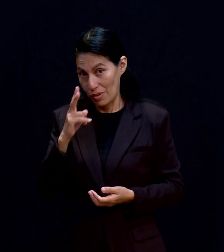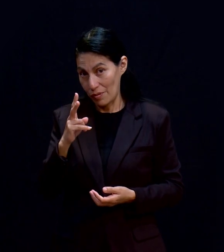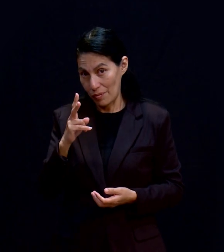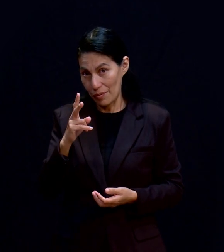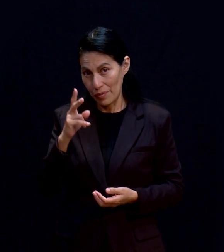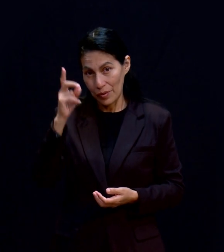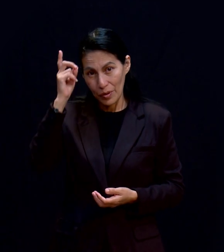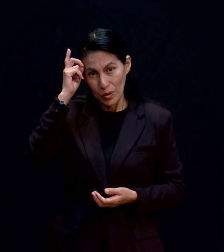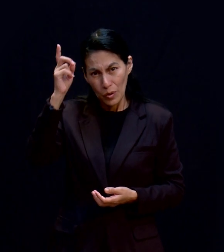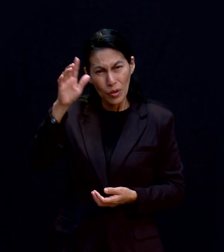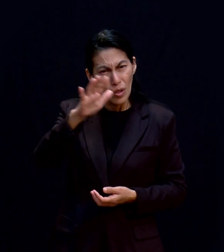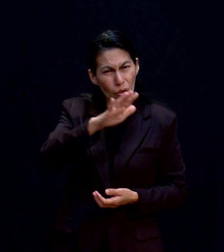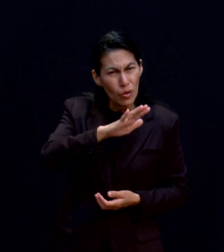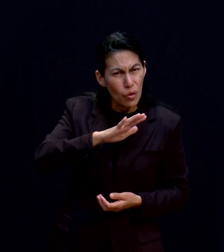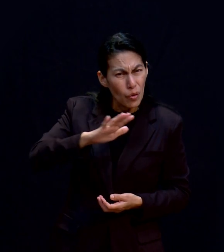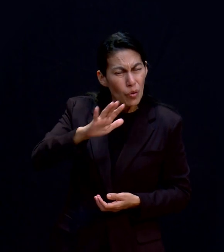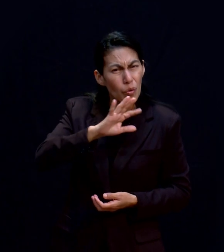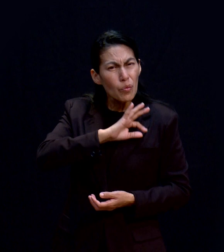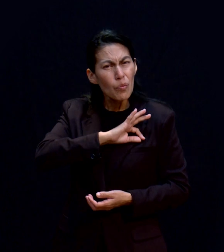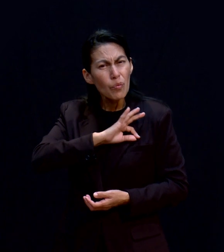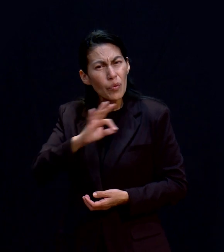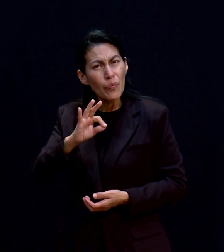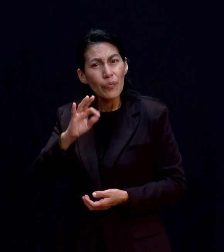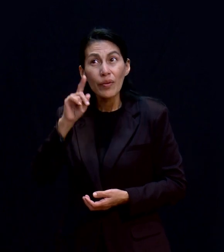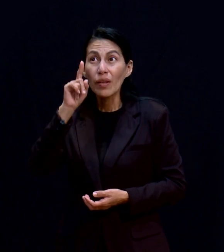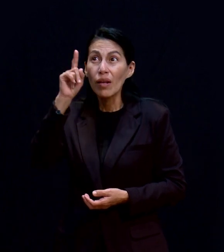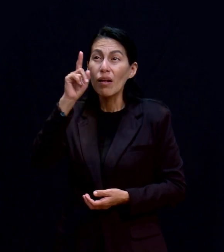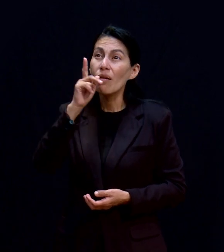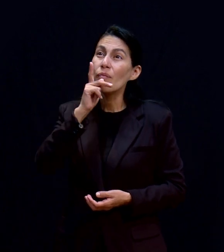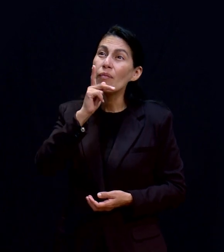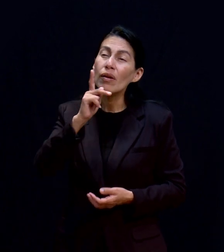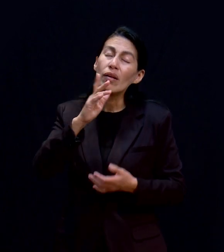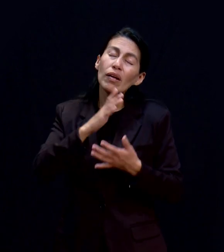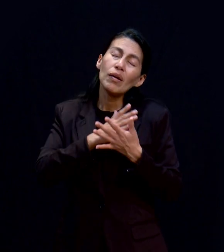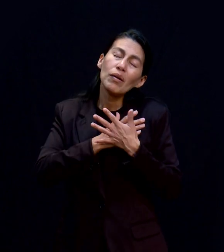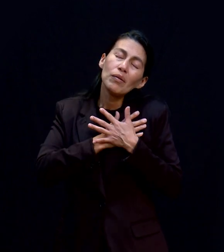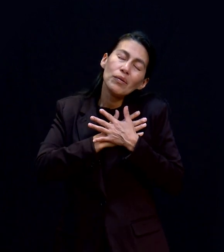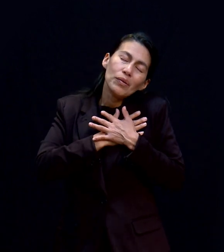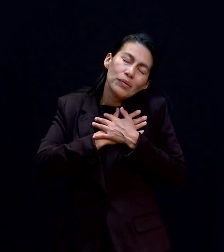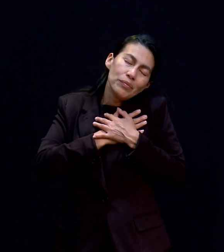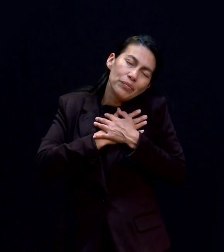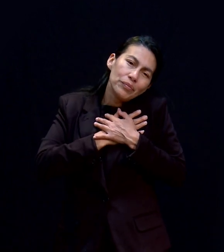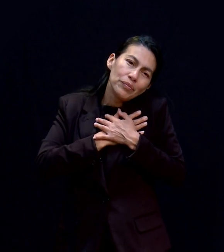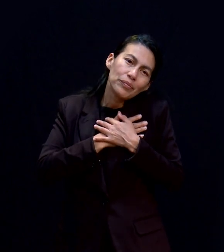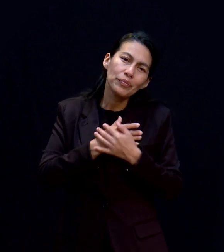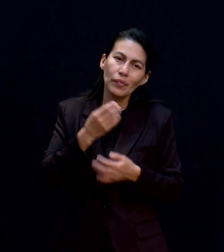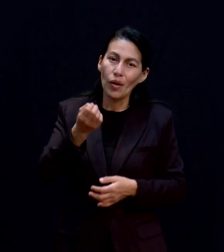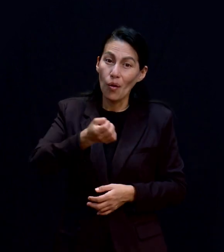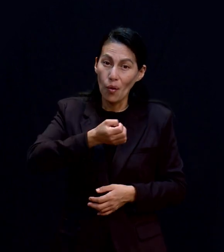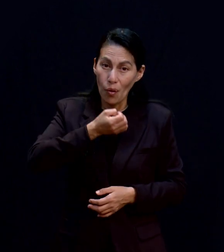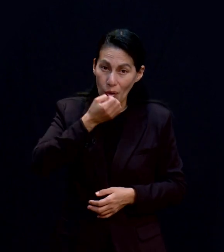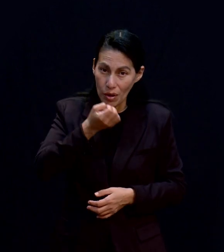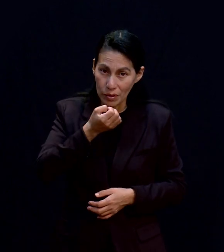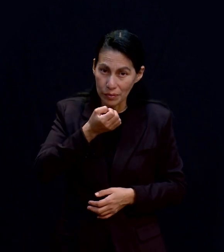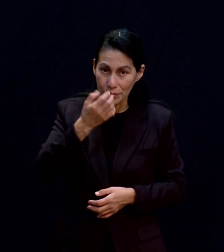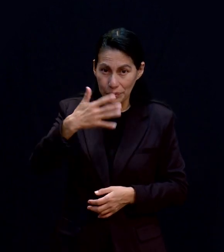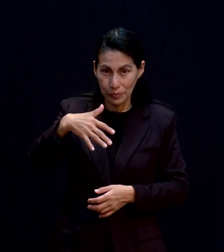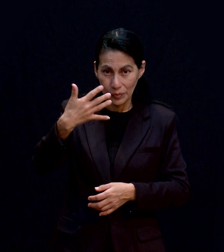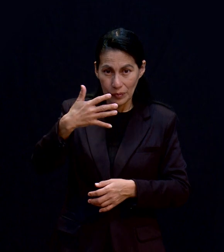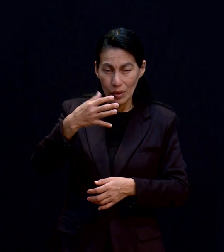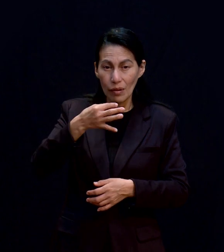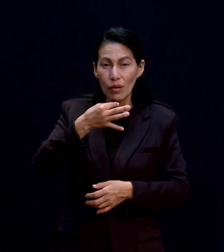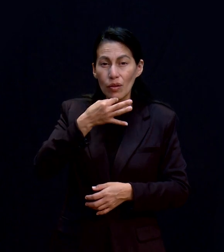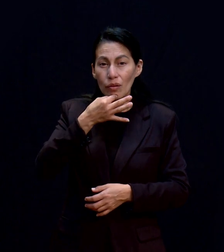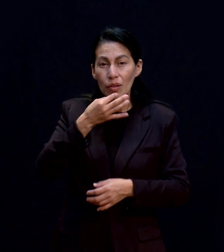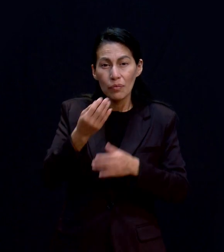el dios de lo imposible es nuestro padre amante vamos a comunicarnos con él en la oración